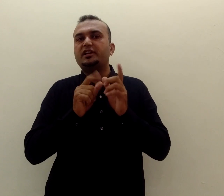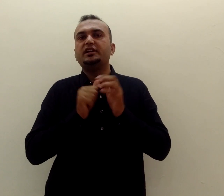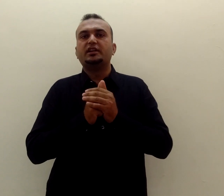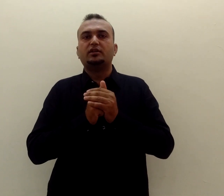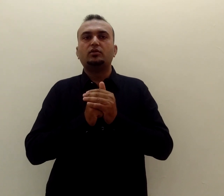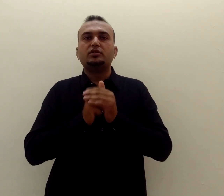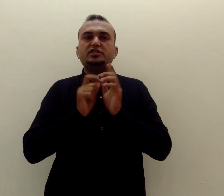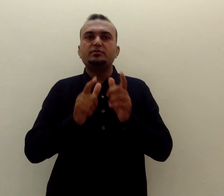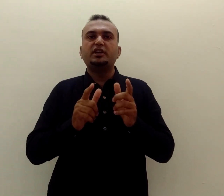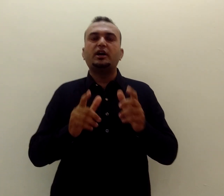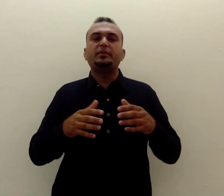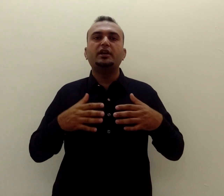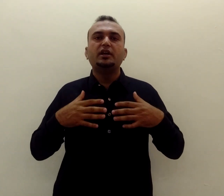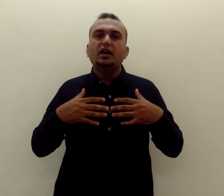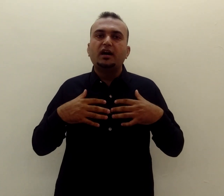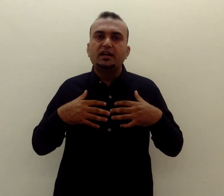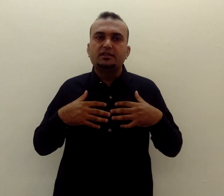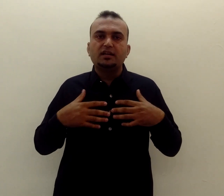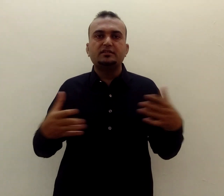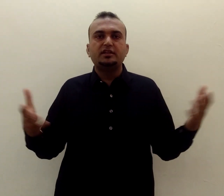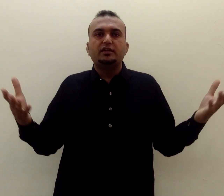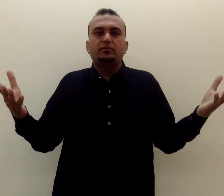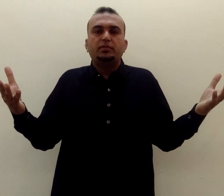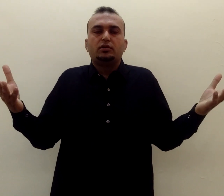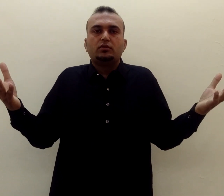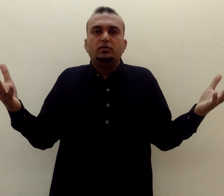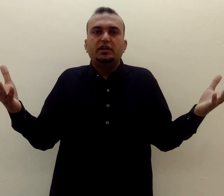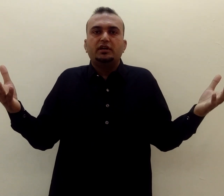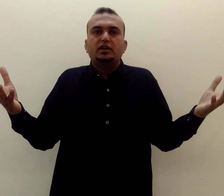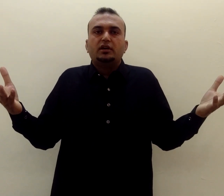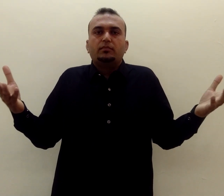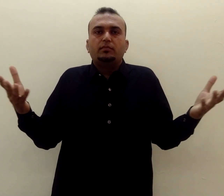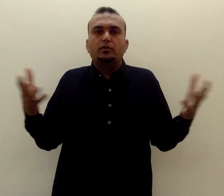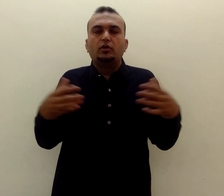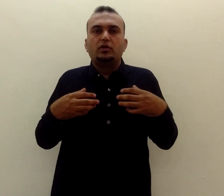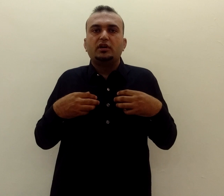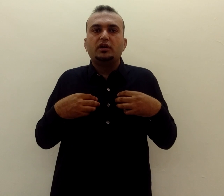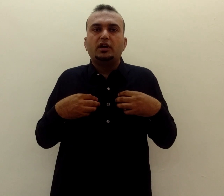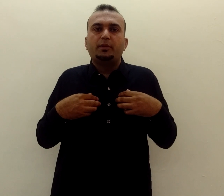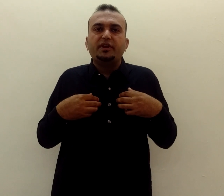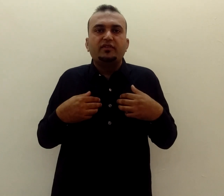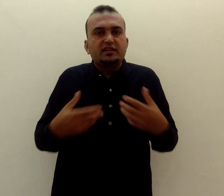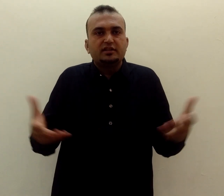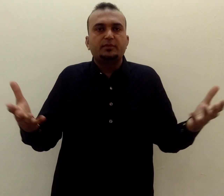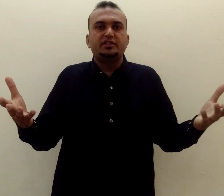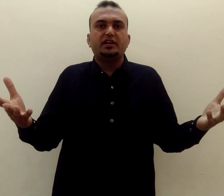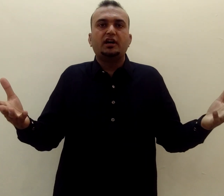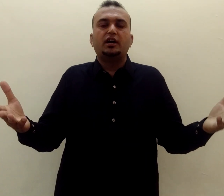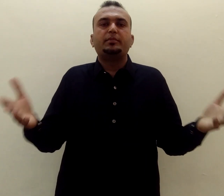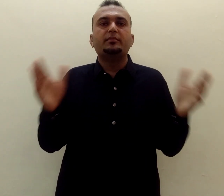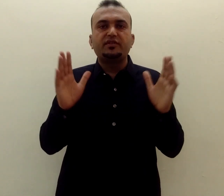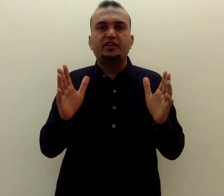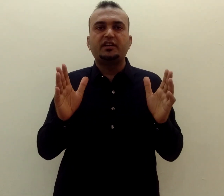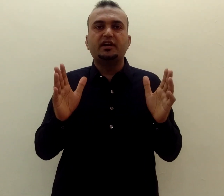ठीक नहीं। और जिसमें आपने अल्लाह ताला से बिल्कुल खुले और अपने वालिद साहब से आपने मशवरा किया